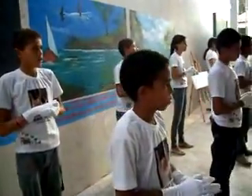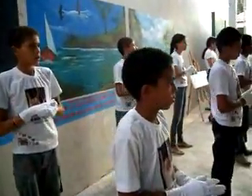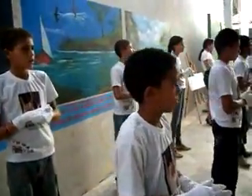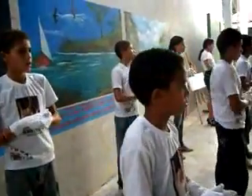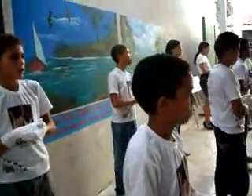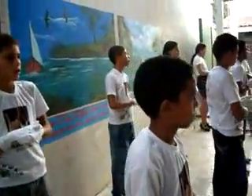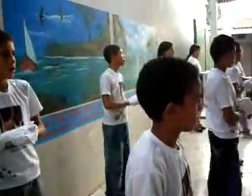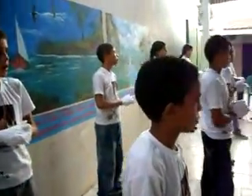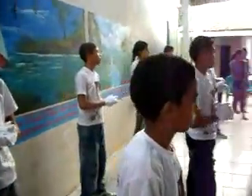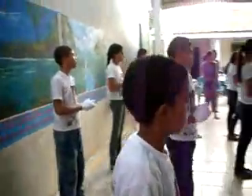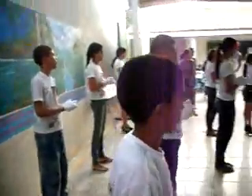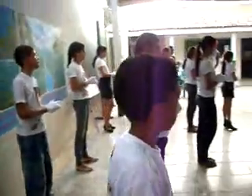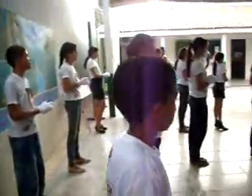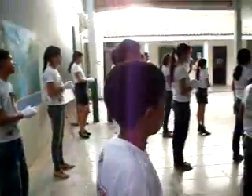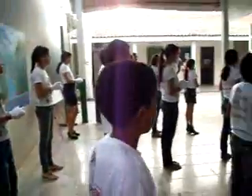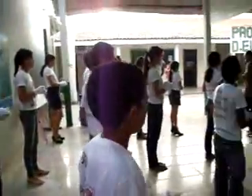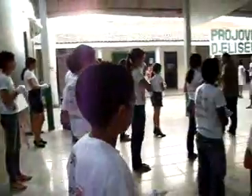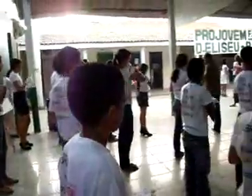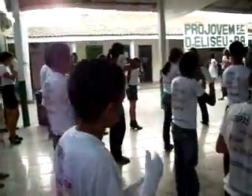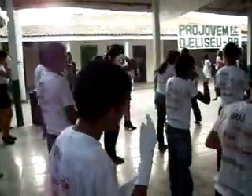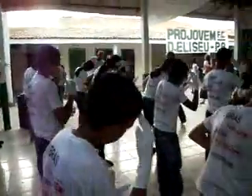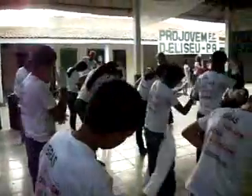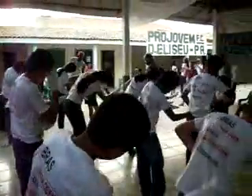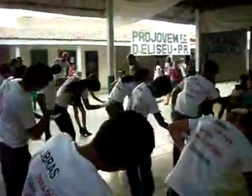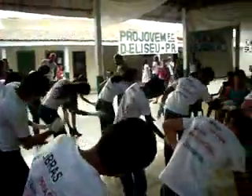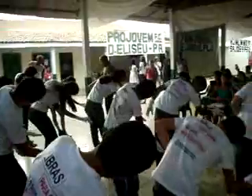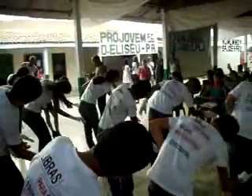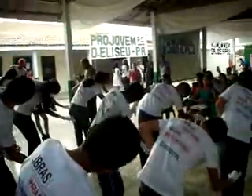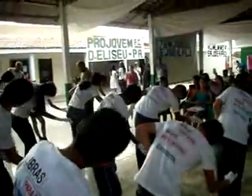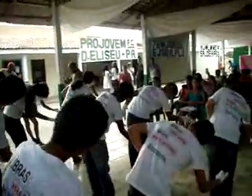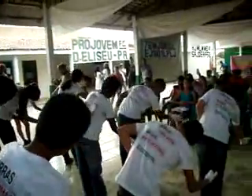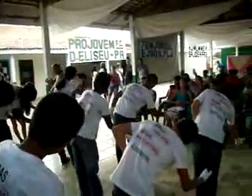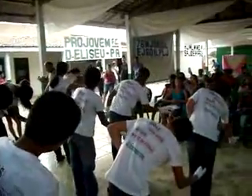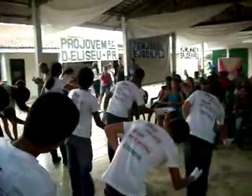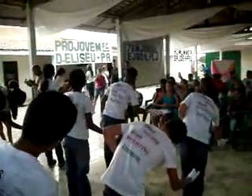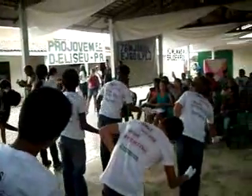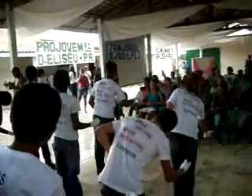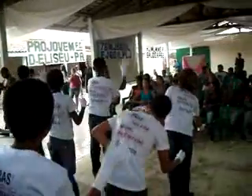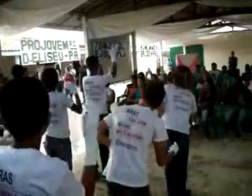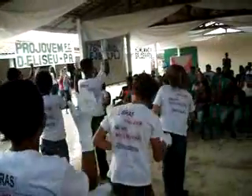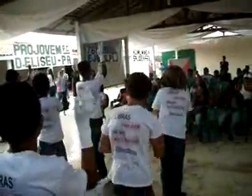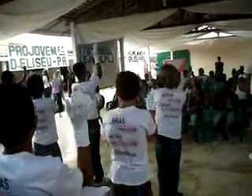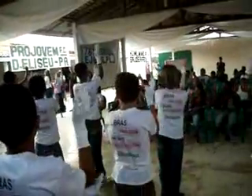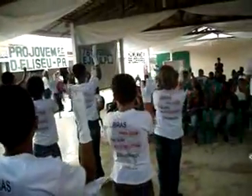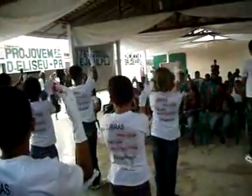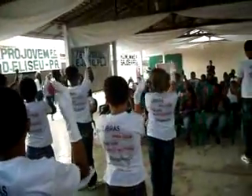Eu vou ter o mesmo que amo vou te Eu